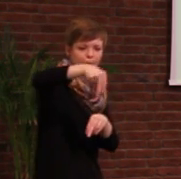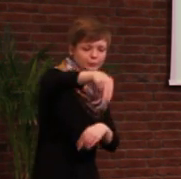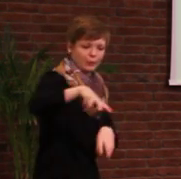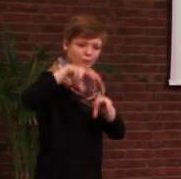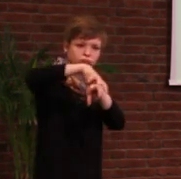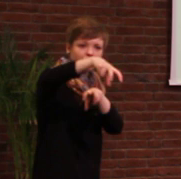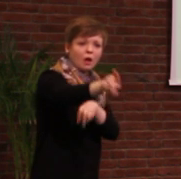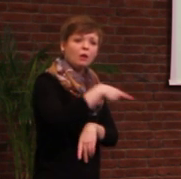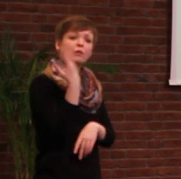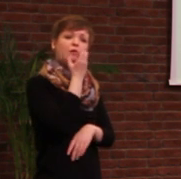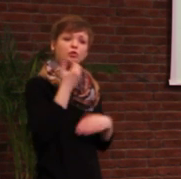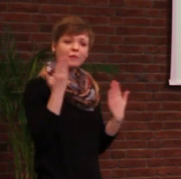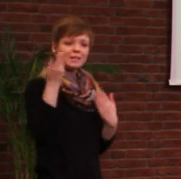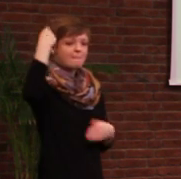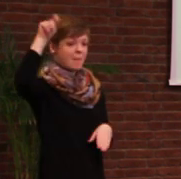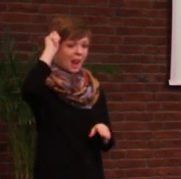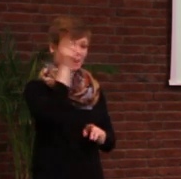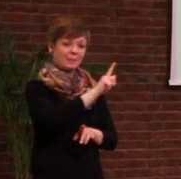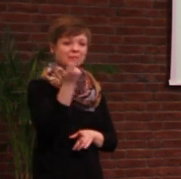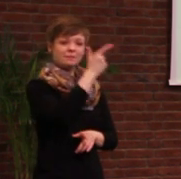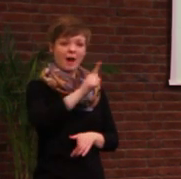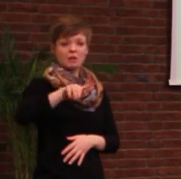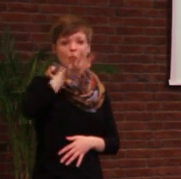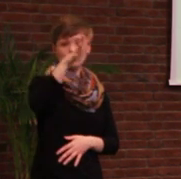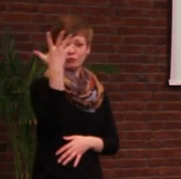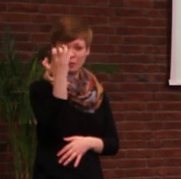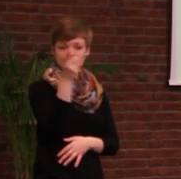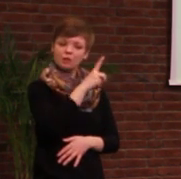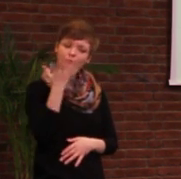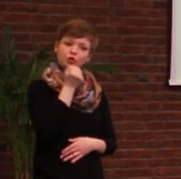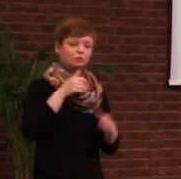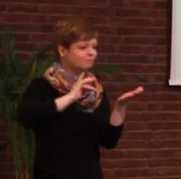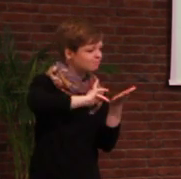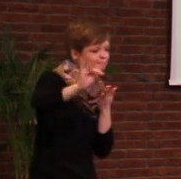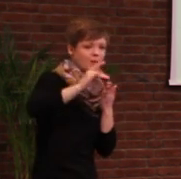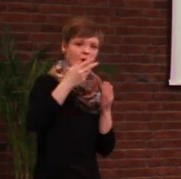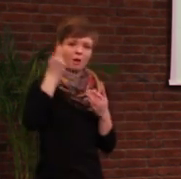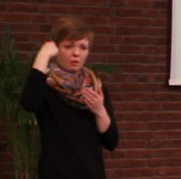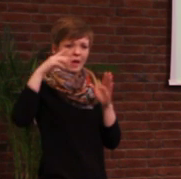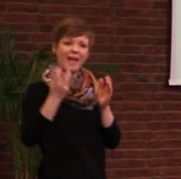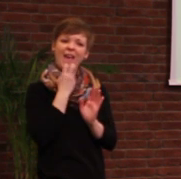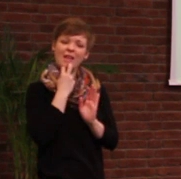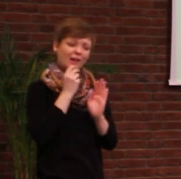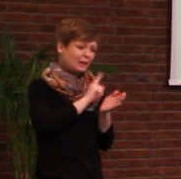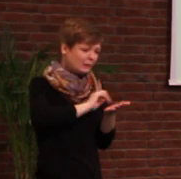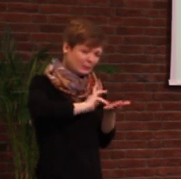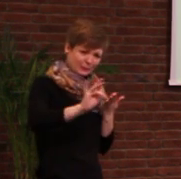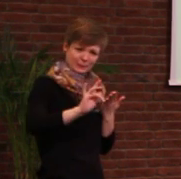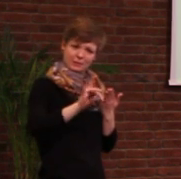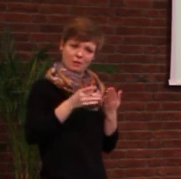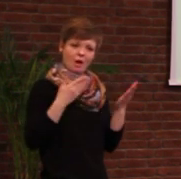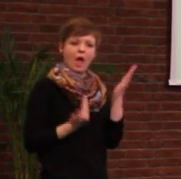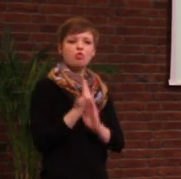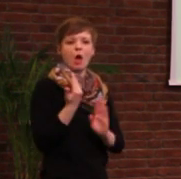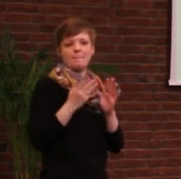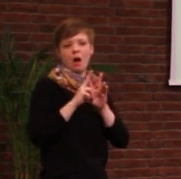bis 2050 vollständig mit erneuerbaren Energien versorgt werden kann. Bei der Stromversorgung wollen wir schon 2030 soweit sein und